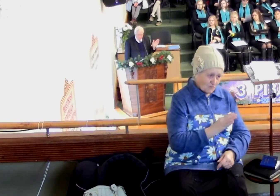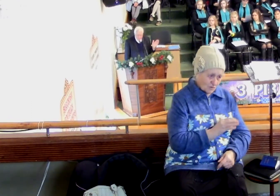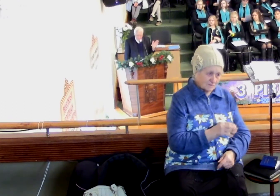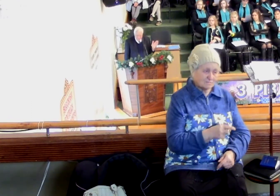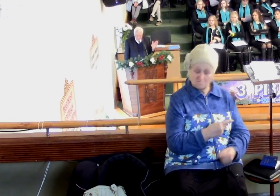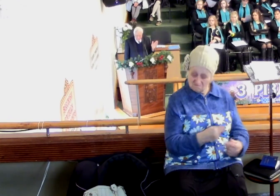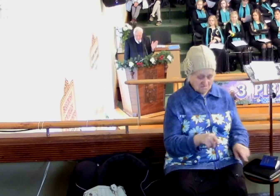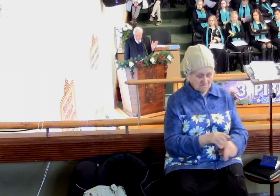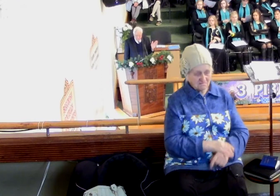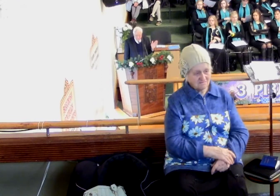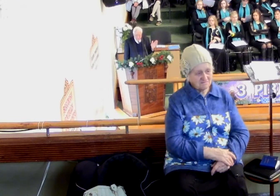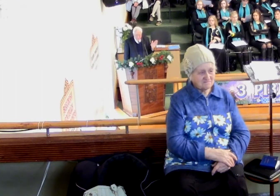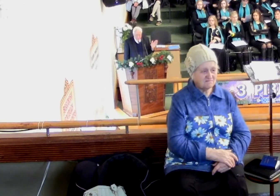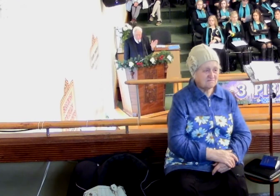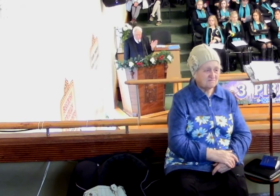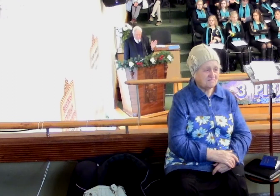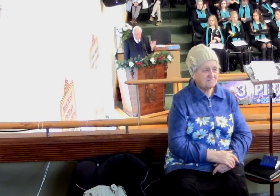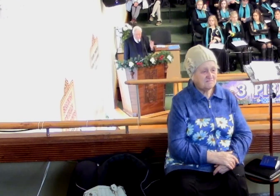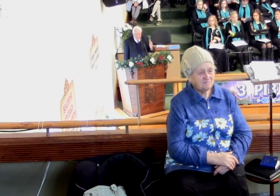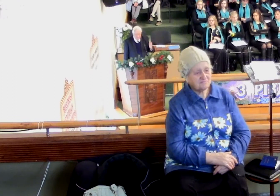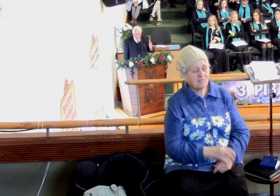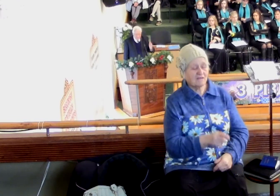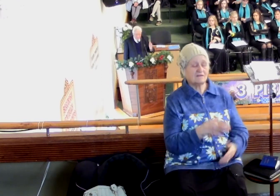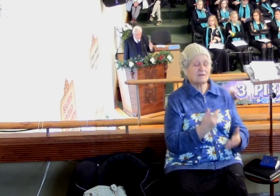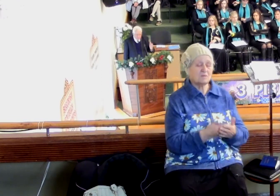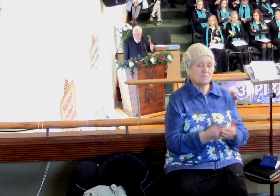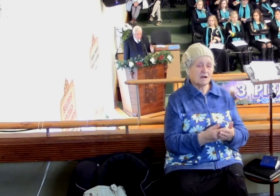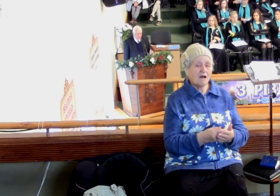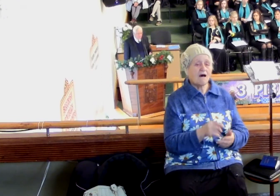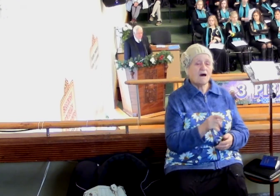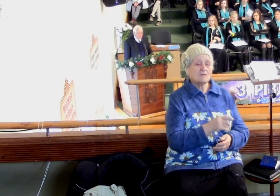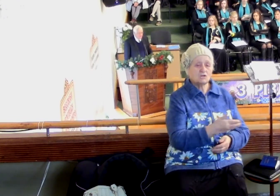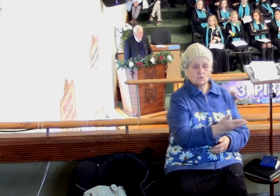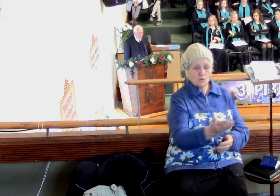на что я имею право? На что вы имеете право,